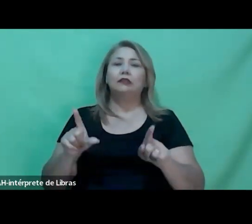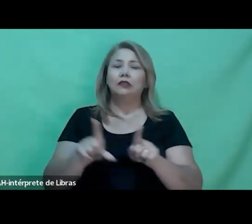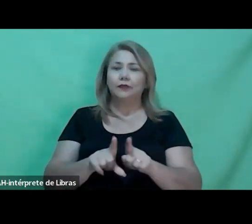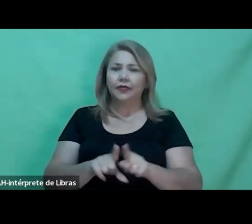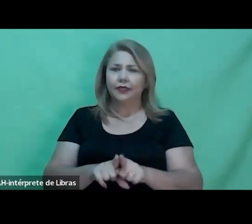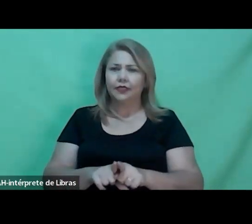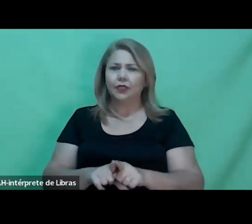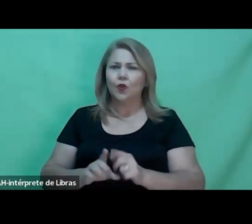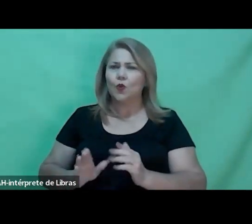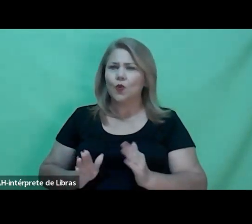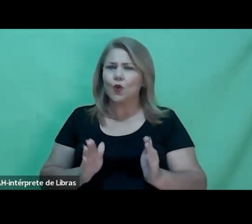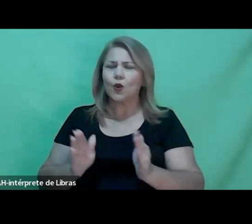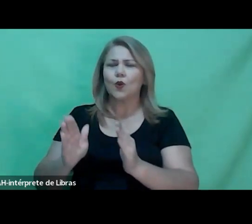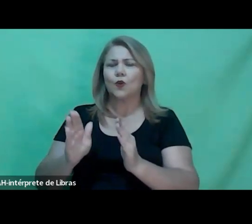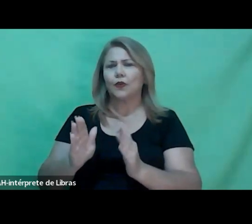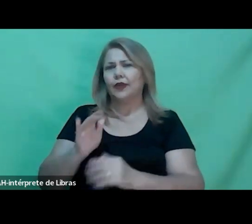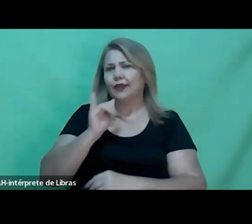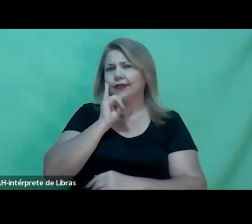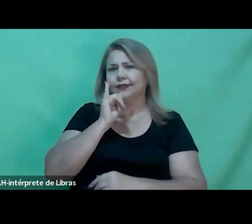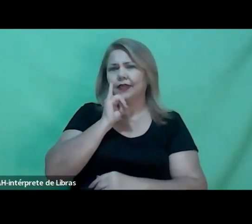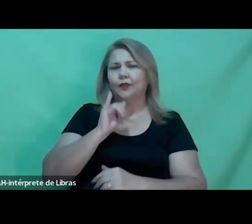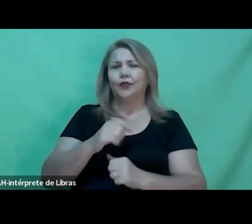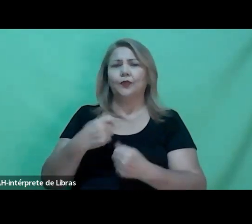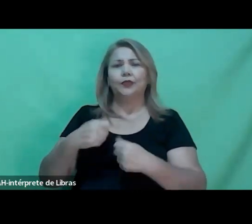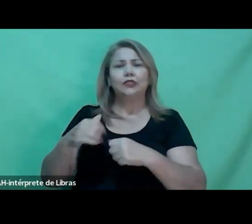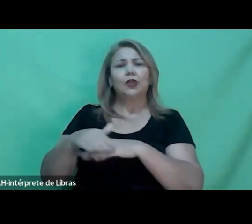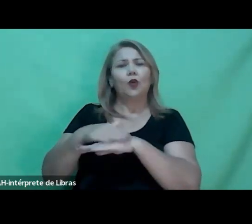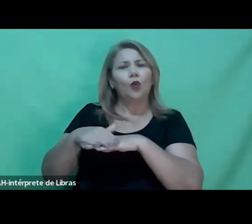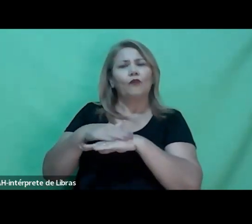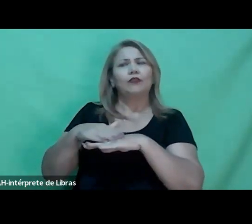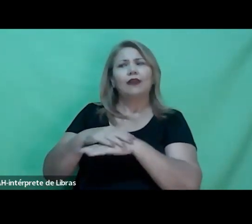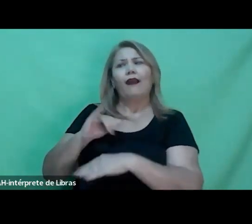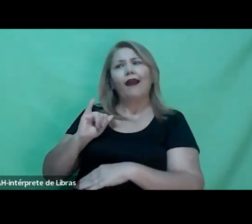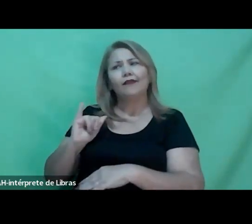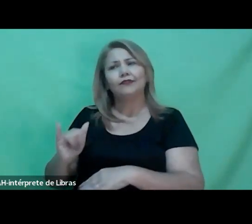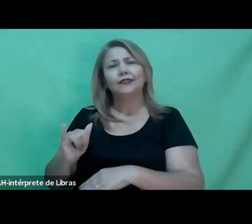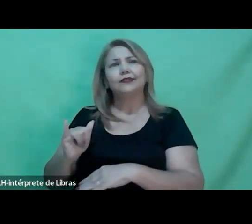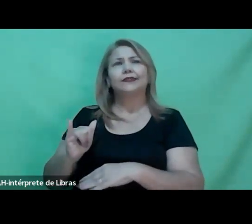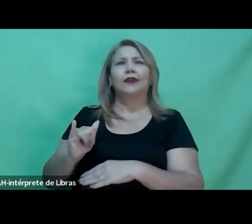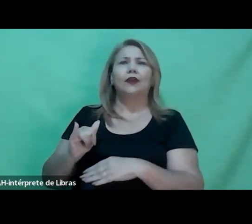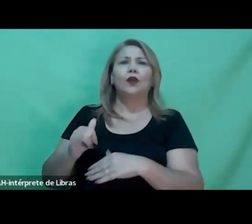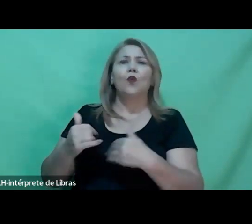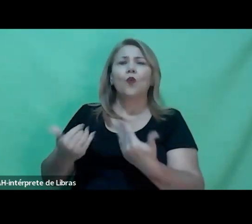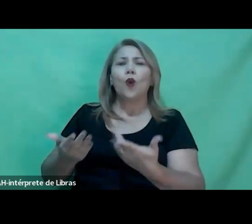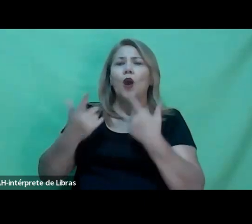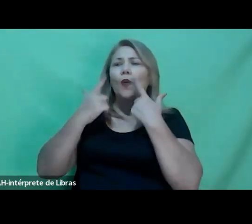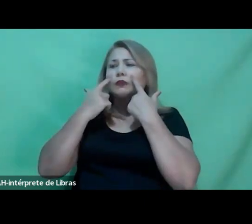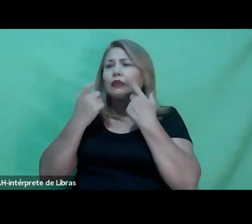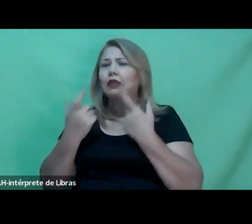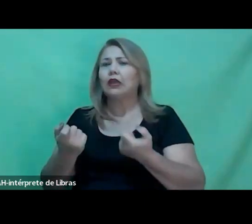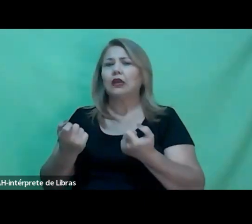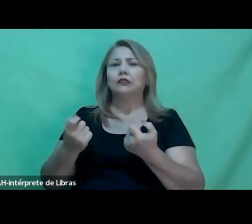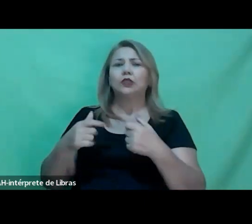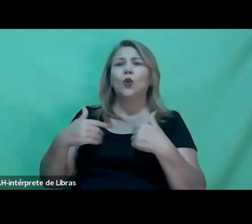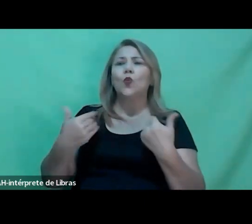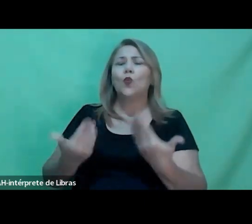eh dependiendo de los intereses y de los gustos de cada de cada usuario no el intérprete va a tener que de dar información del entorno por el